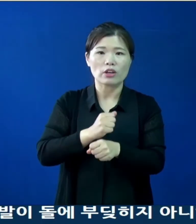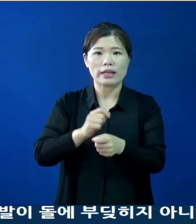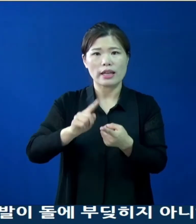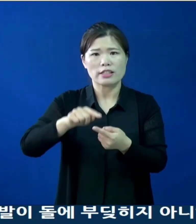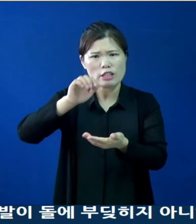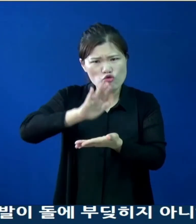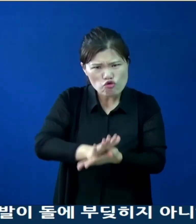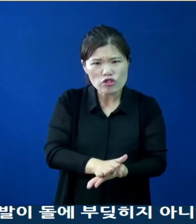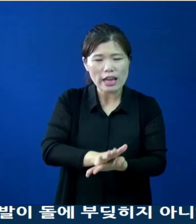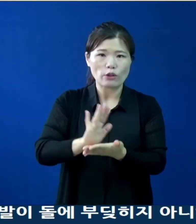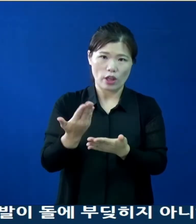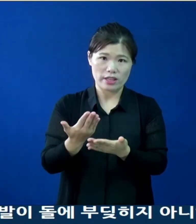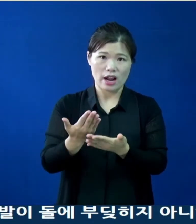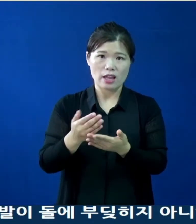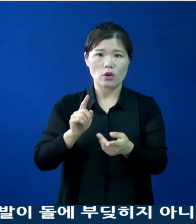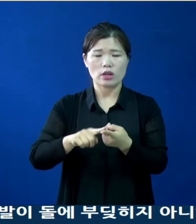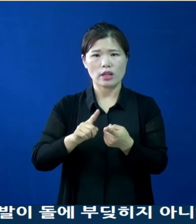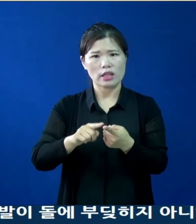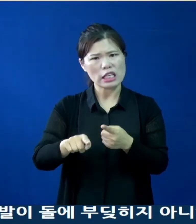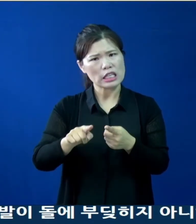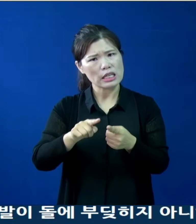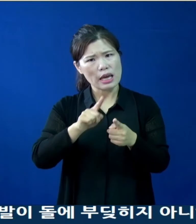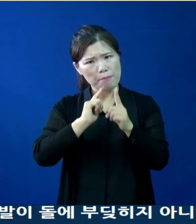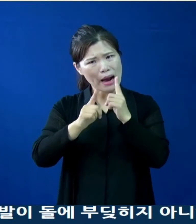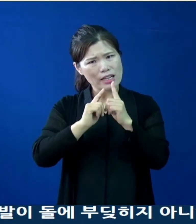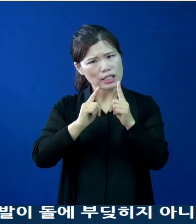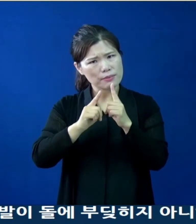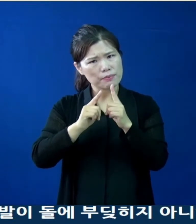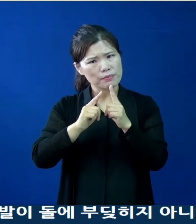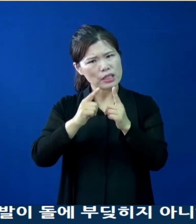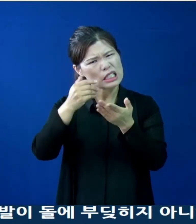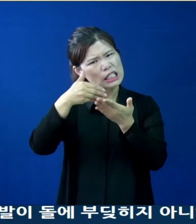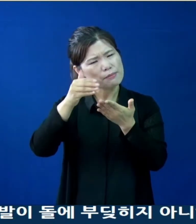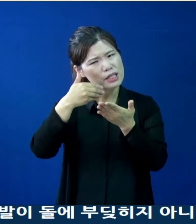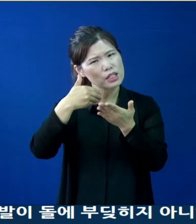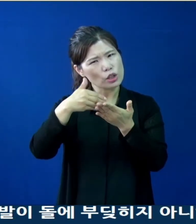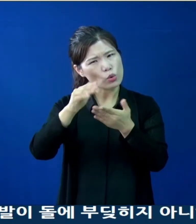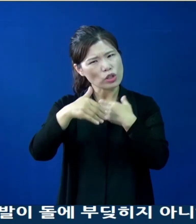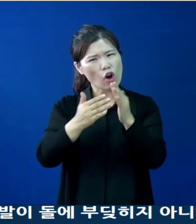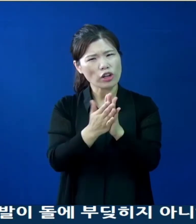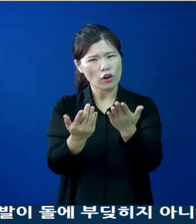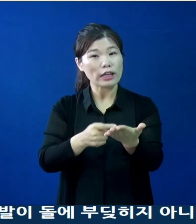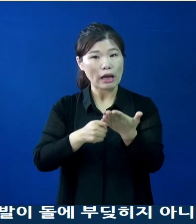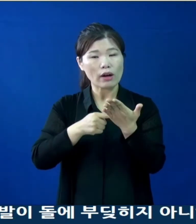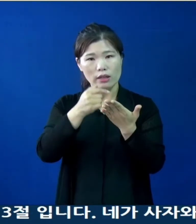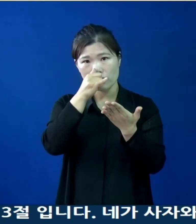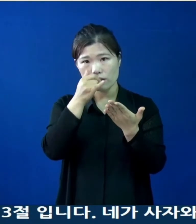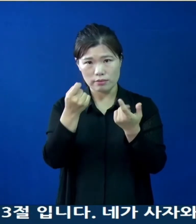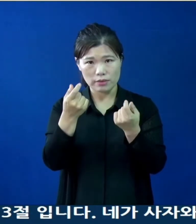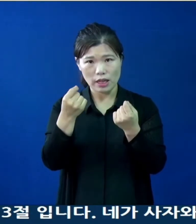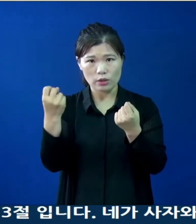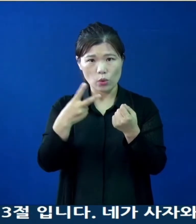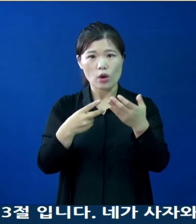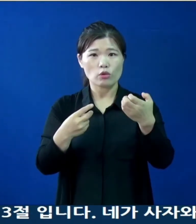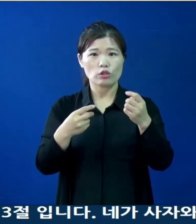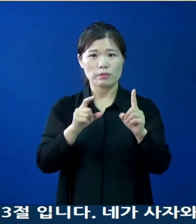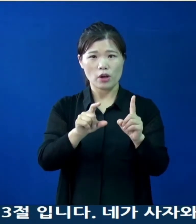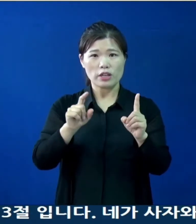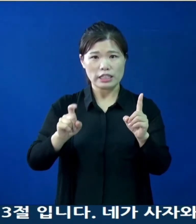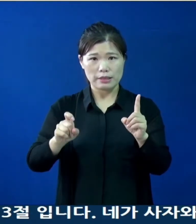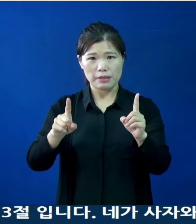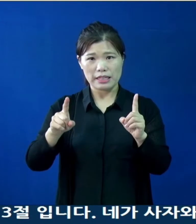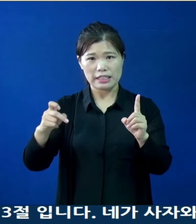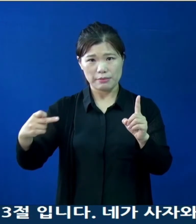이미지도 성경 어딘가에 나오는 그런 이미지인 것 같습니다. 11절과 12절은